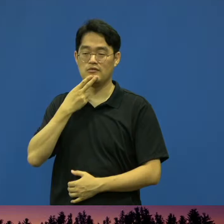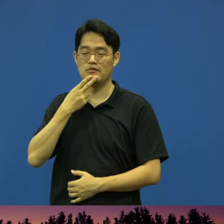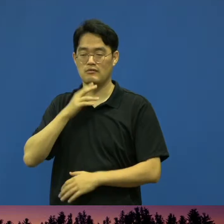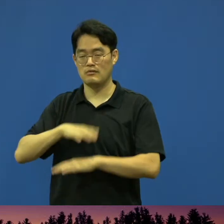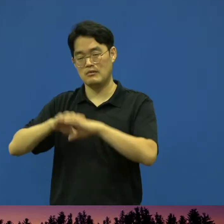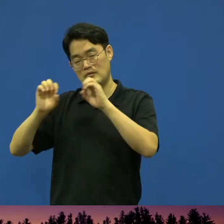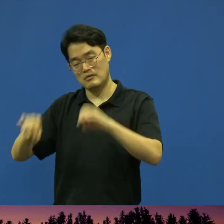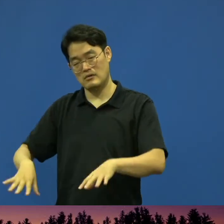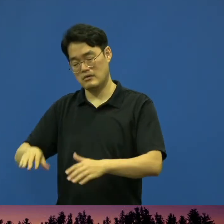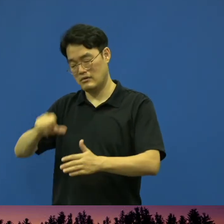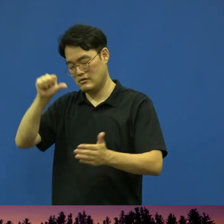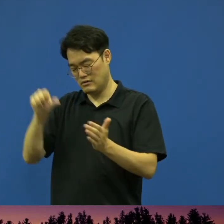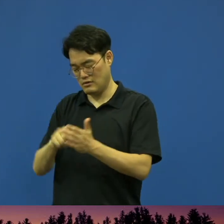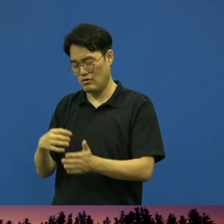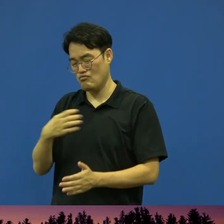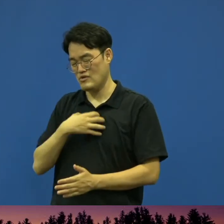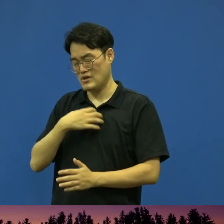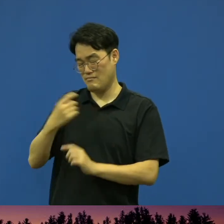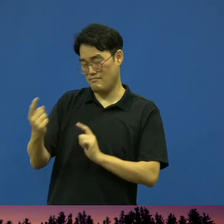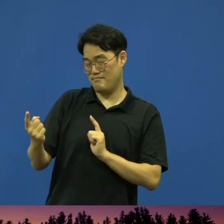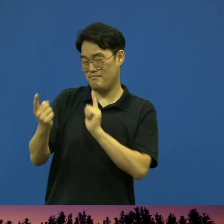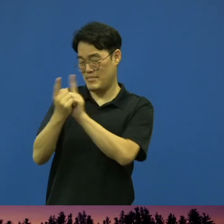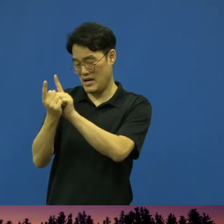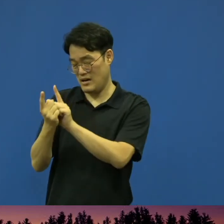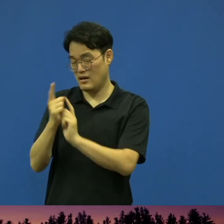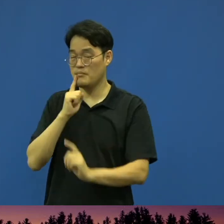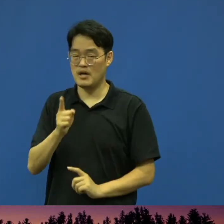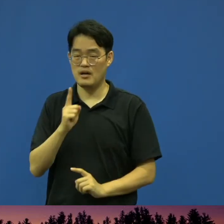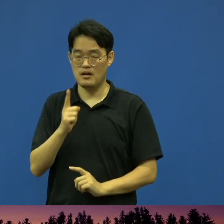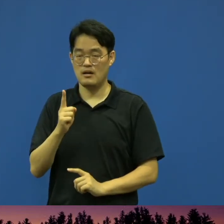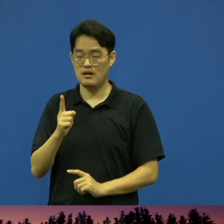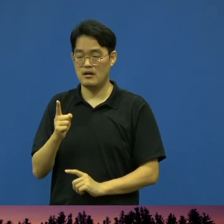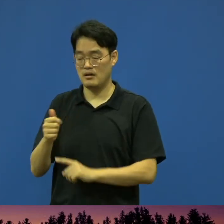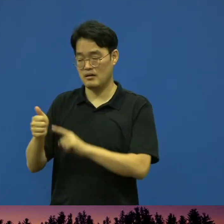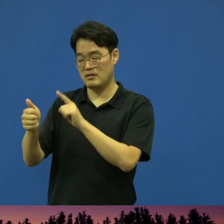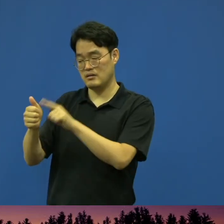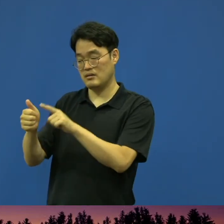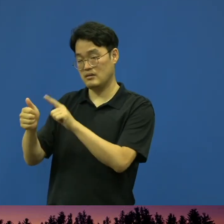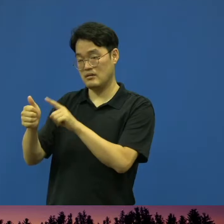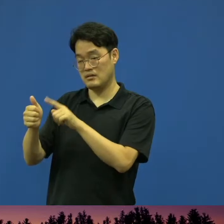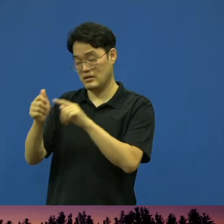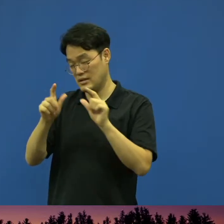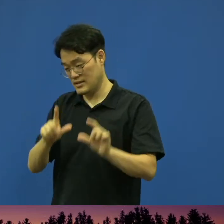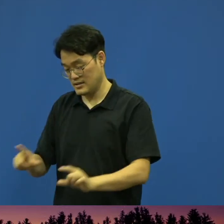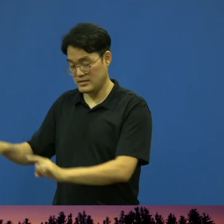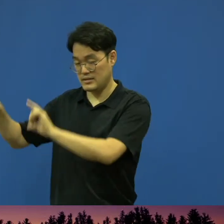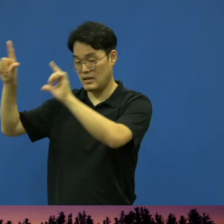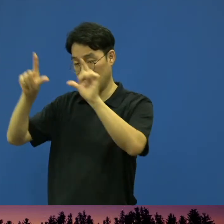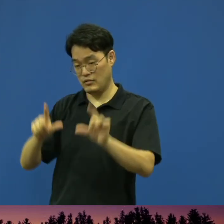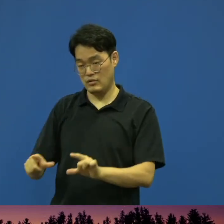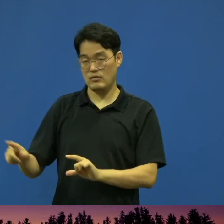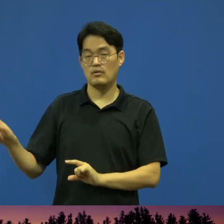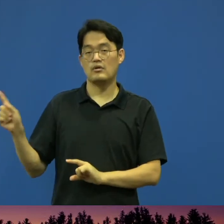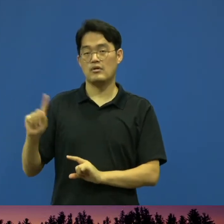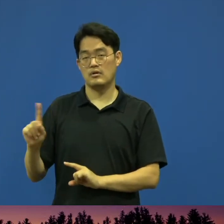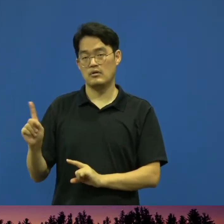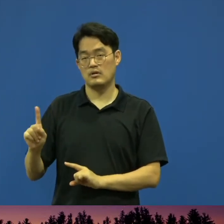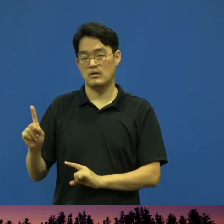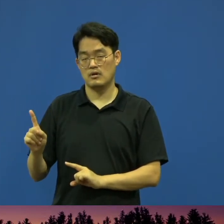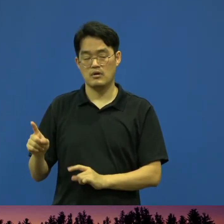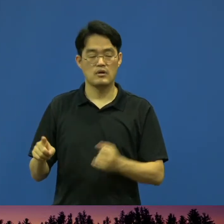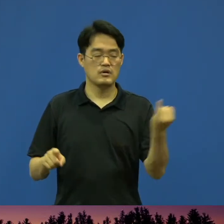것이죠. 회당장 야이로의 처지 또한 한 글자로 표현할 수 있습니다. 무엇입니까? 혈류병